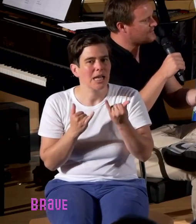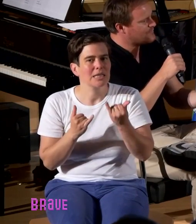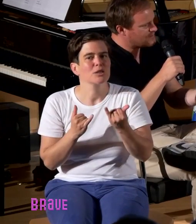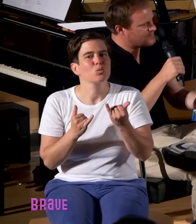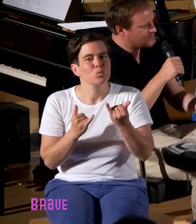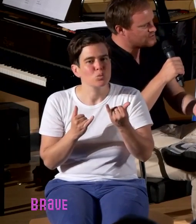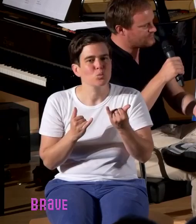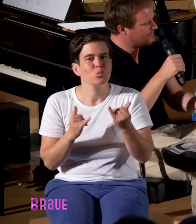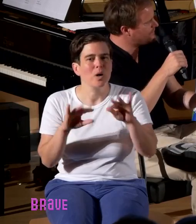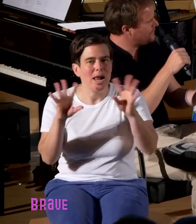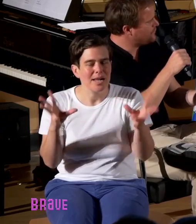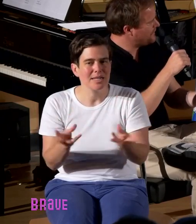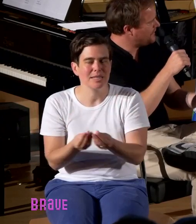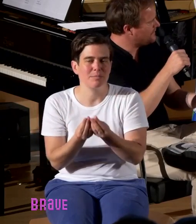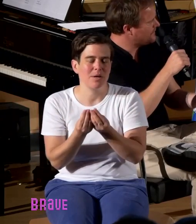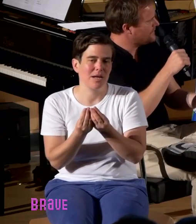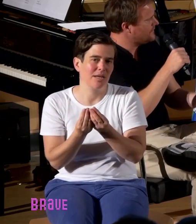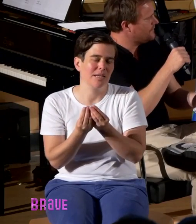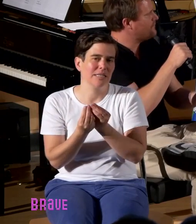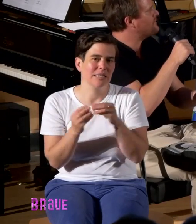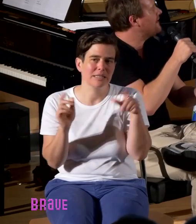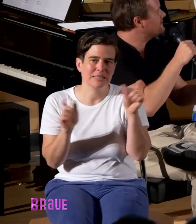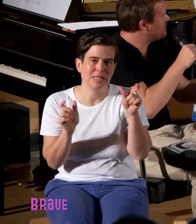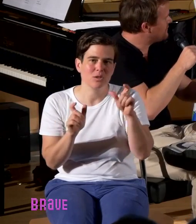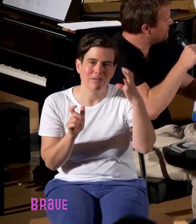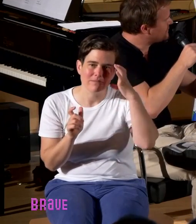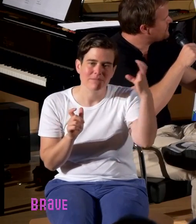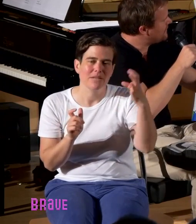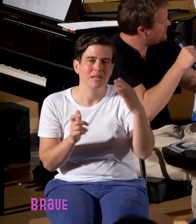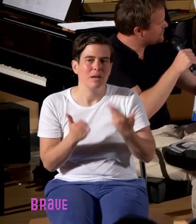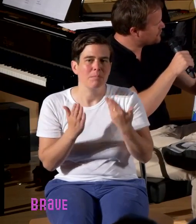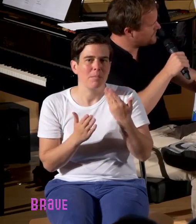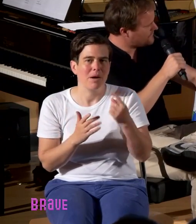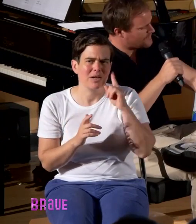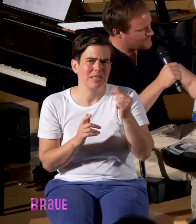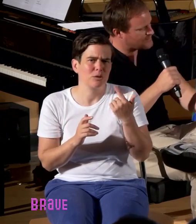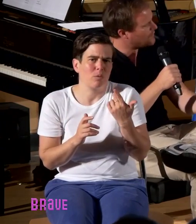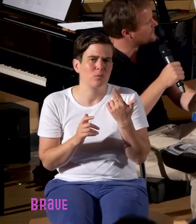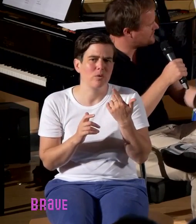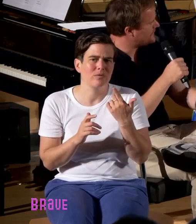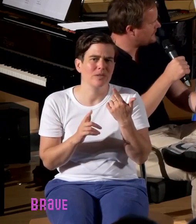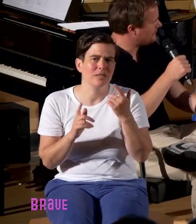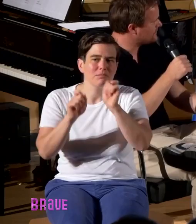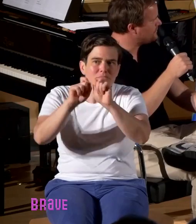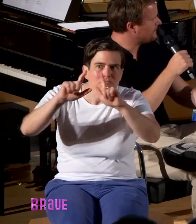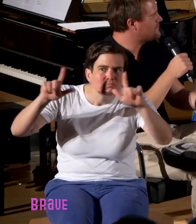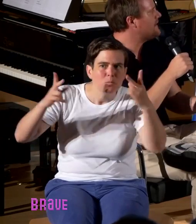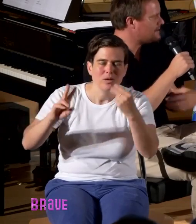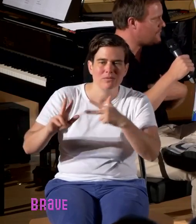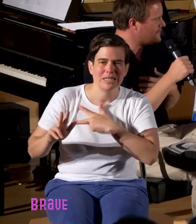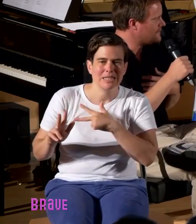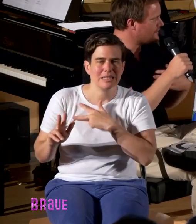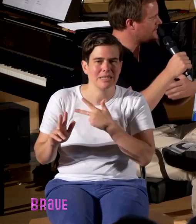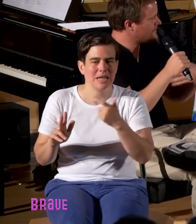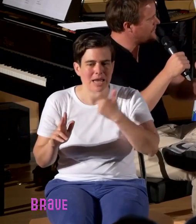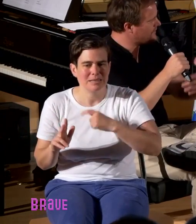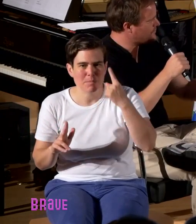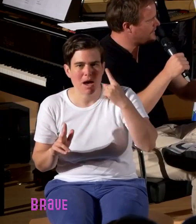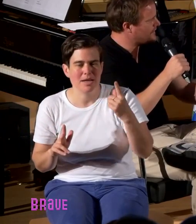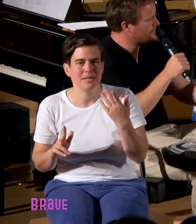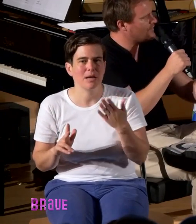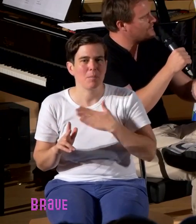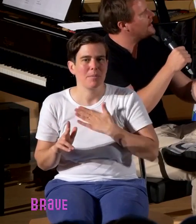als gesamtgesellschaftliches Phänomen, man weiß manchmal nicht, ob das mehr Image ist oder manchmal auch tatsächlich ernst gemeint. Ich empfinde das jetzt